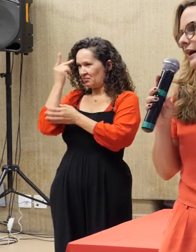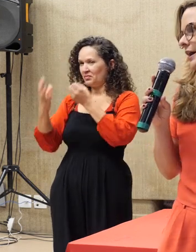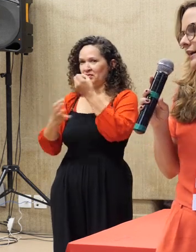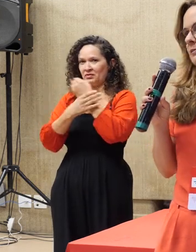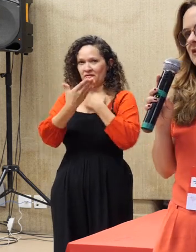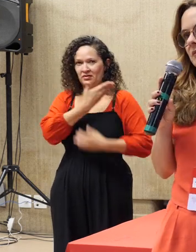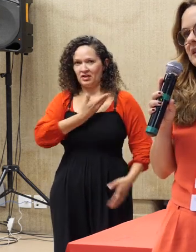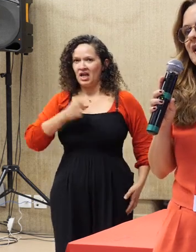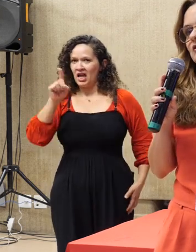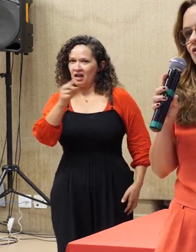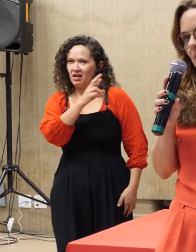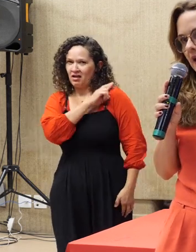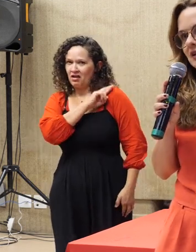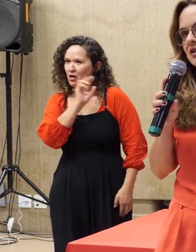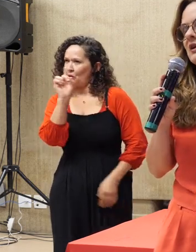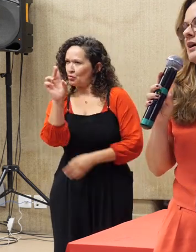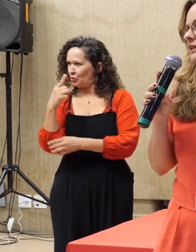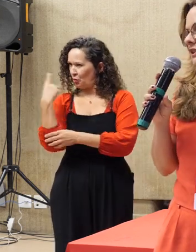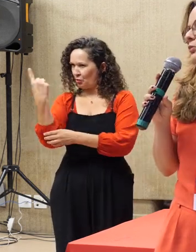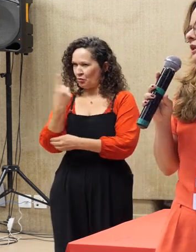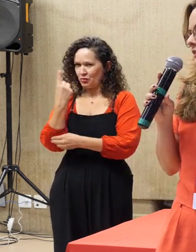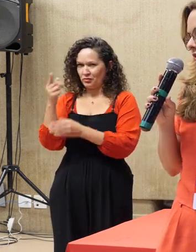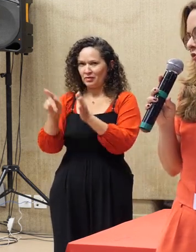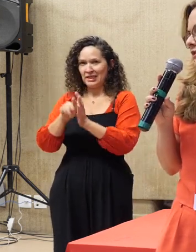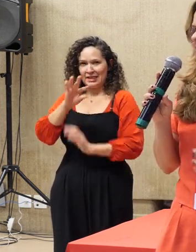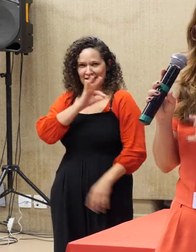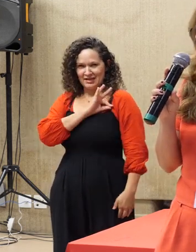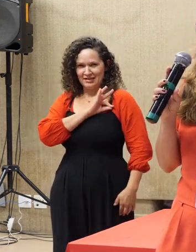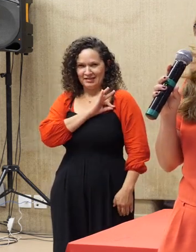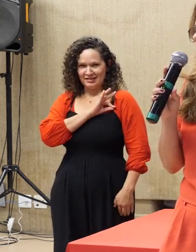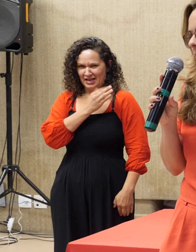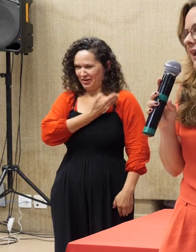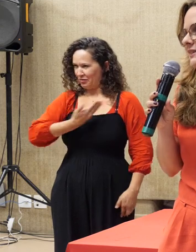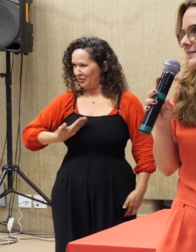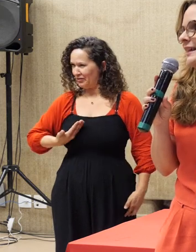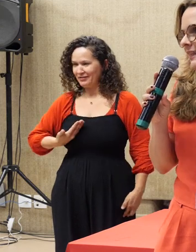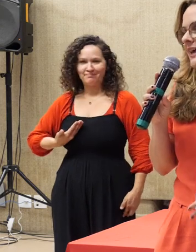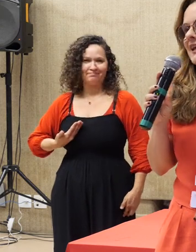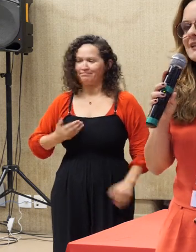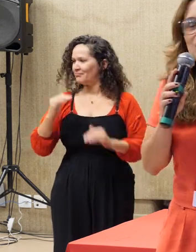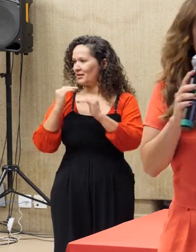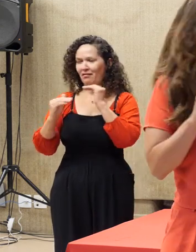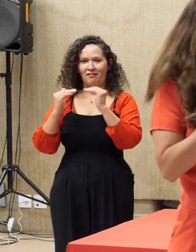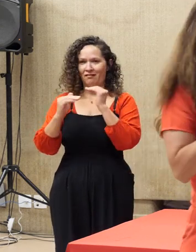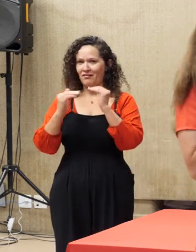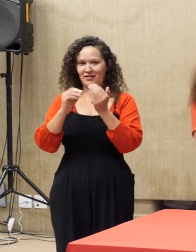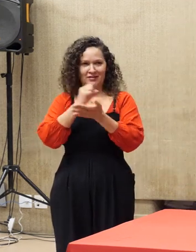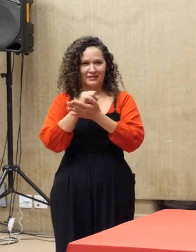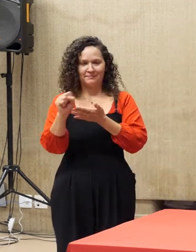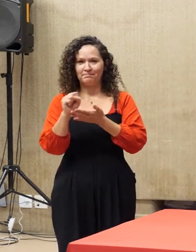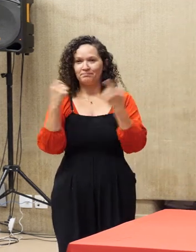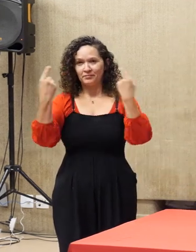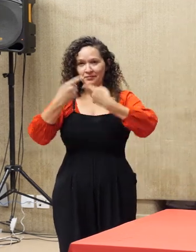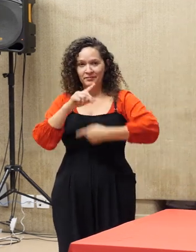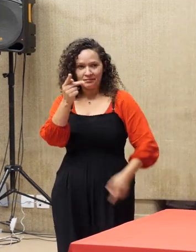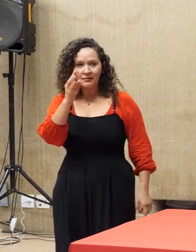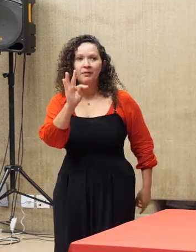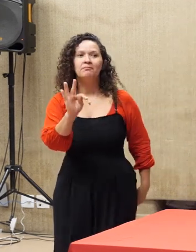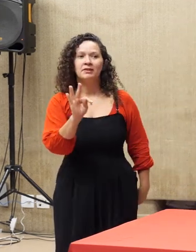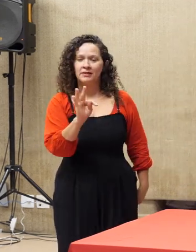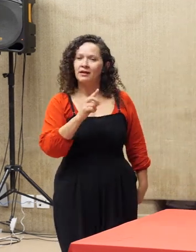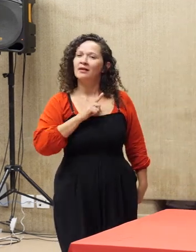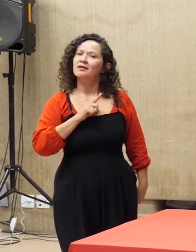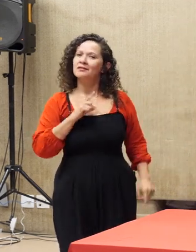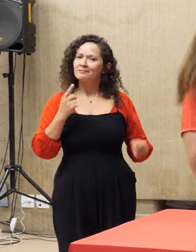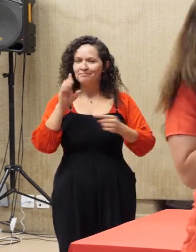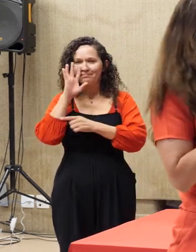segurança pública é responsabilidade somente das polícias e do Estado. Isso não cola mais, né? Então, eu acho que é o desafio que o PT vai